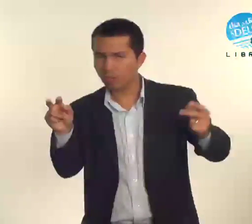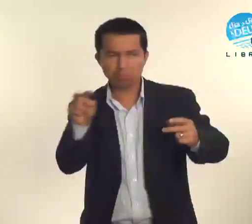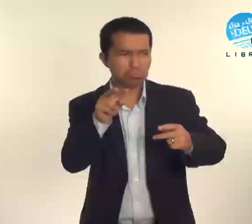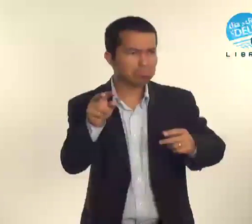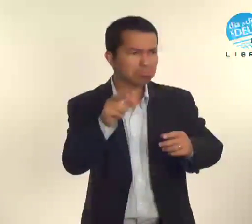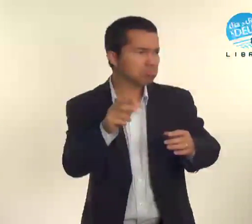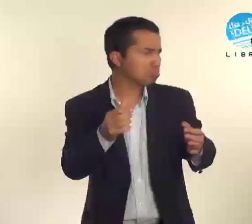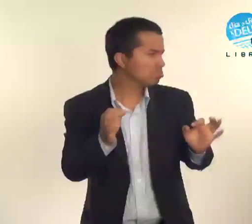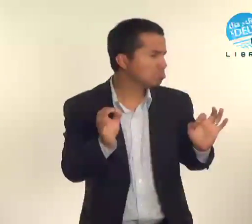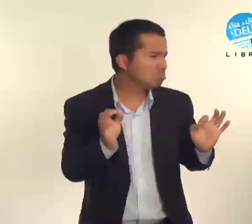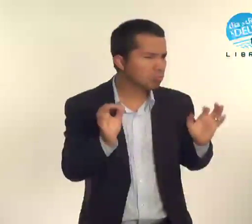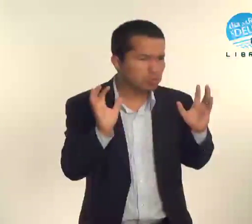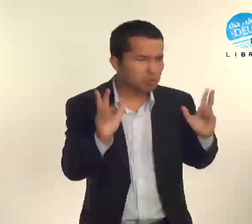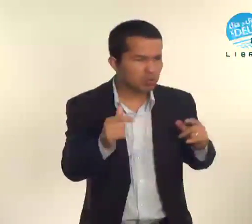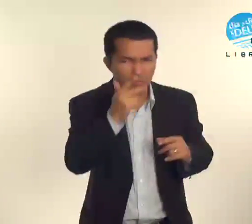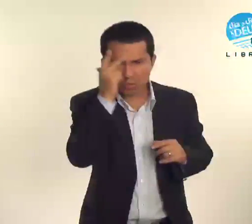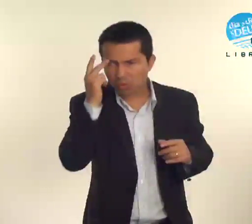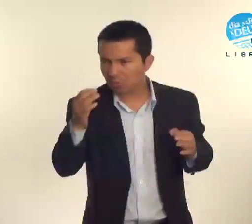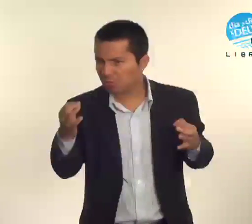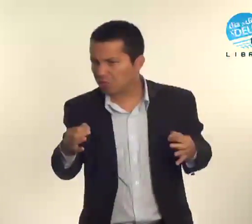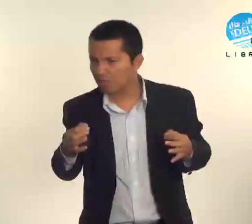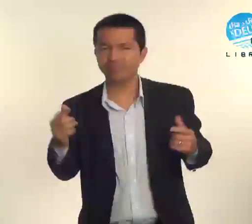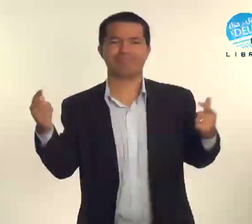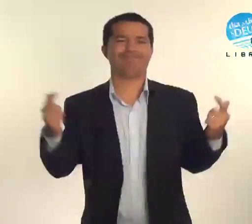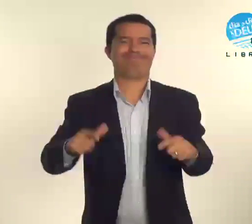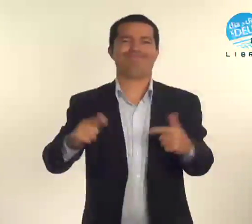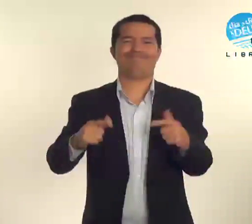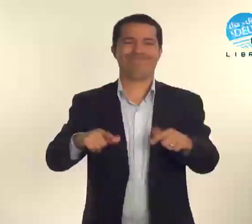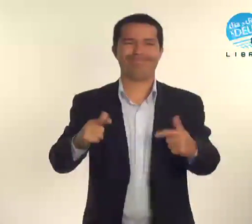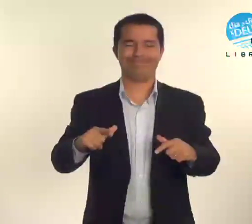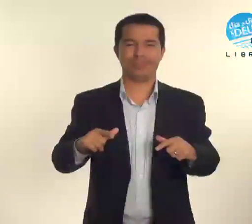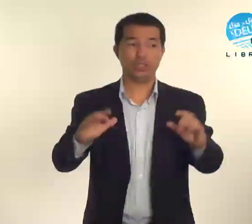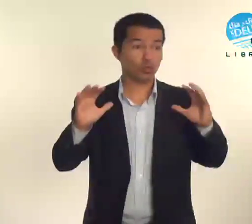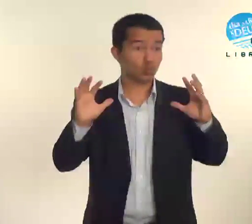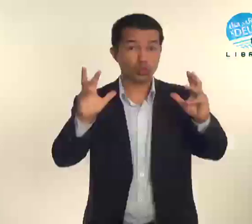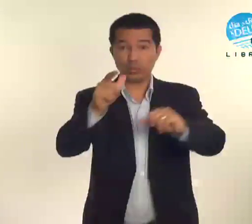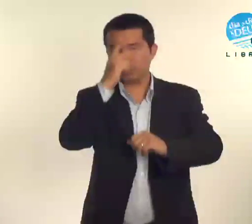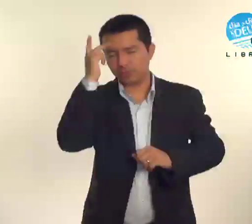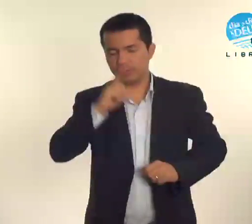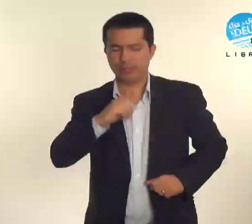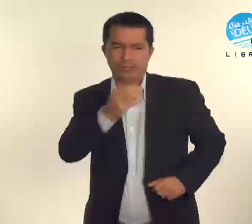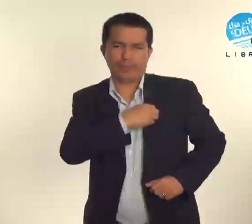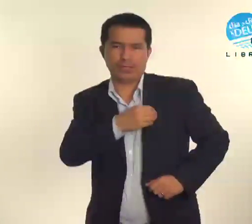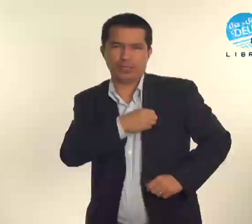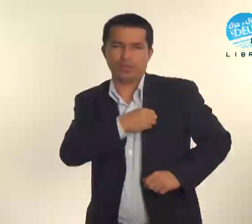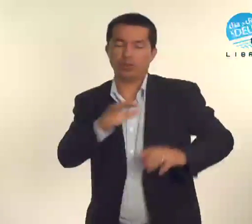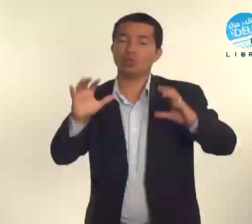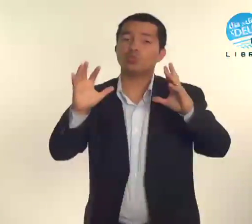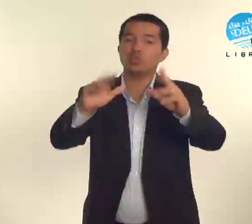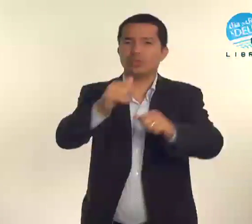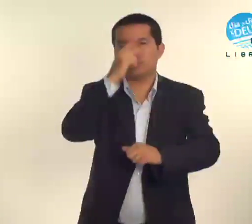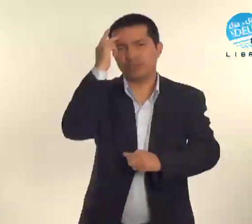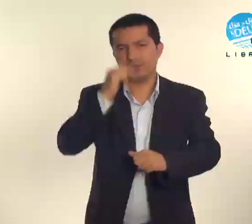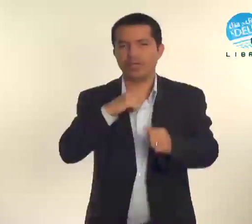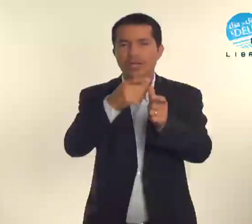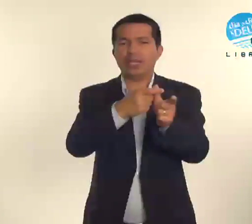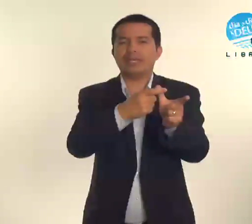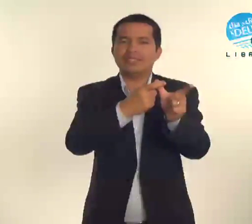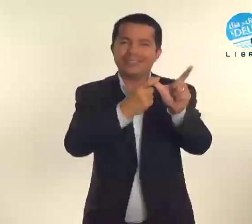tenha cumprido de maneira perfeita todos os seus deveres para com Deus ou para com o seu próximo.